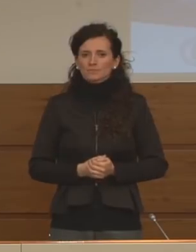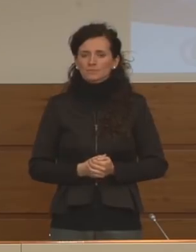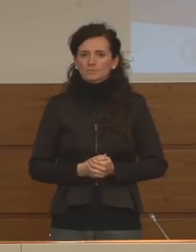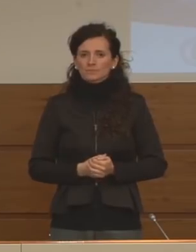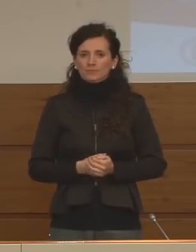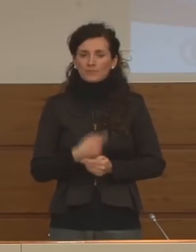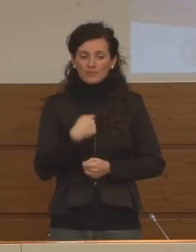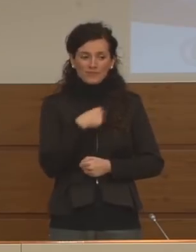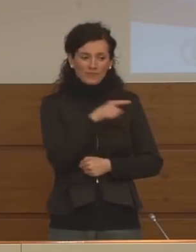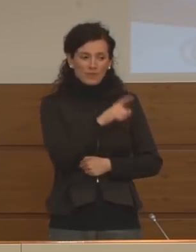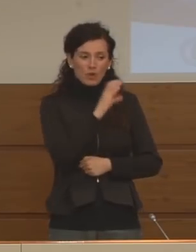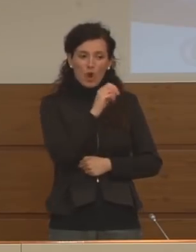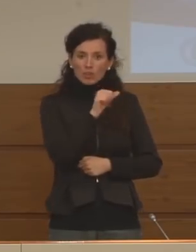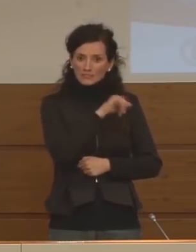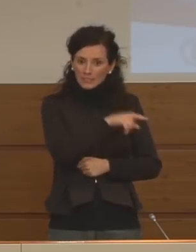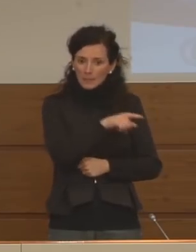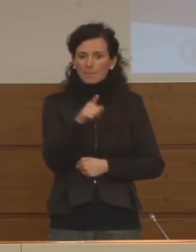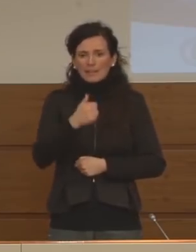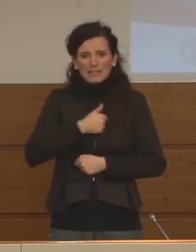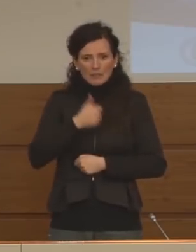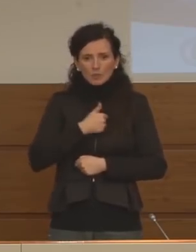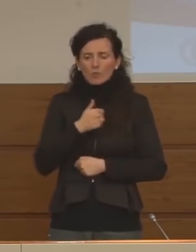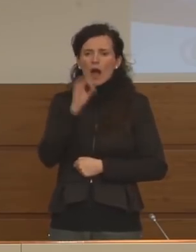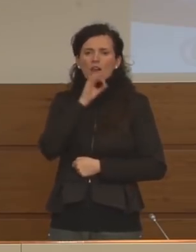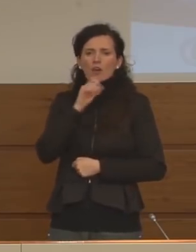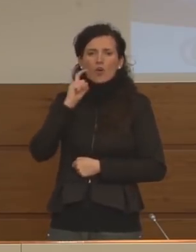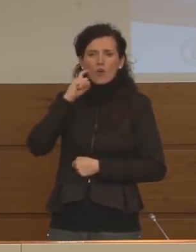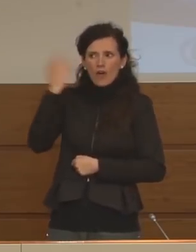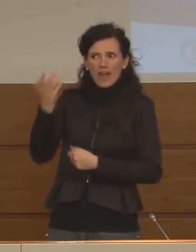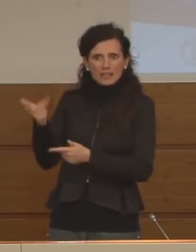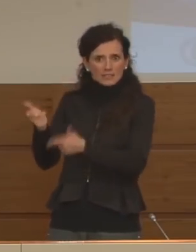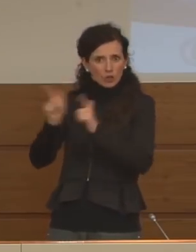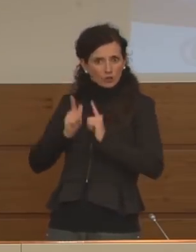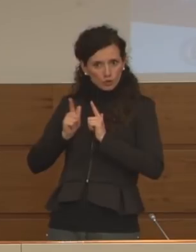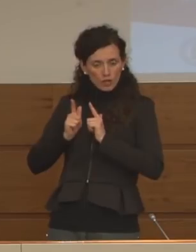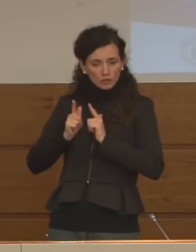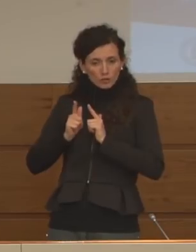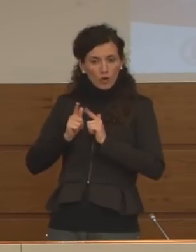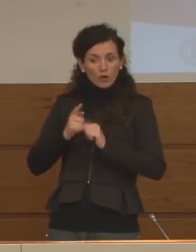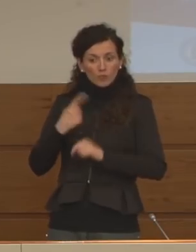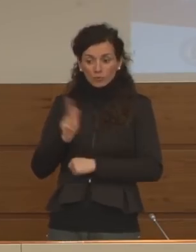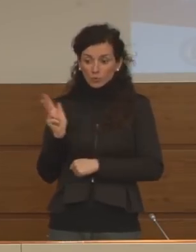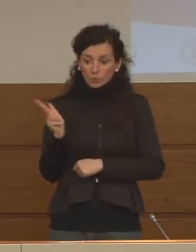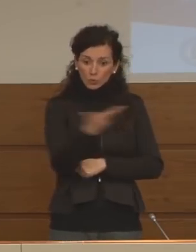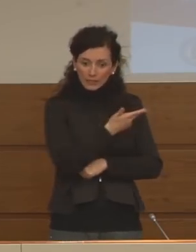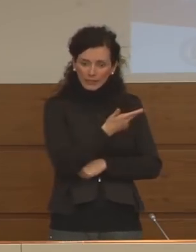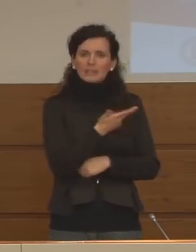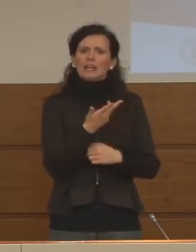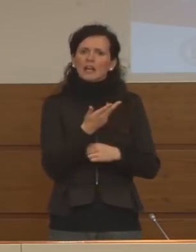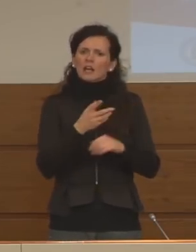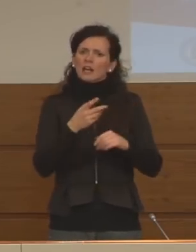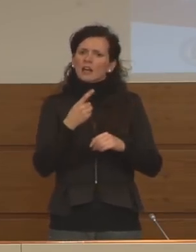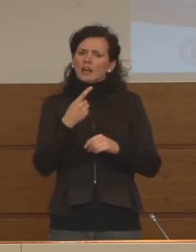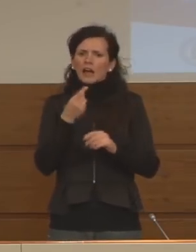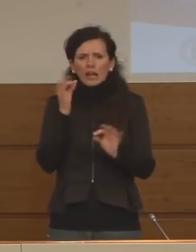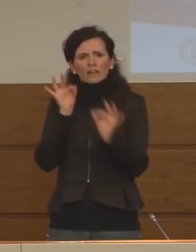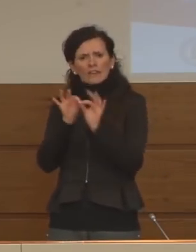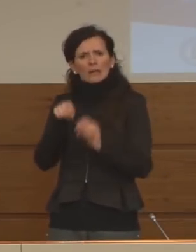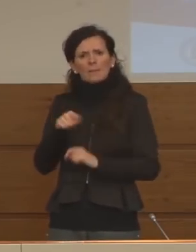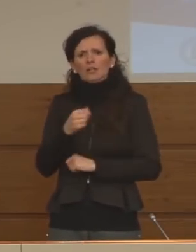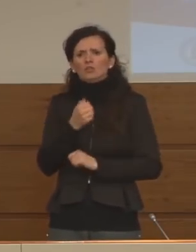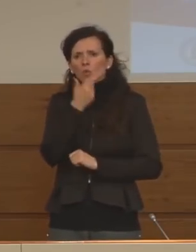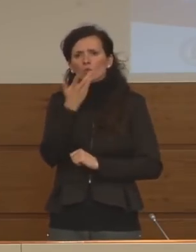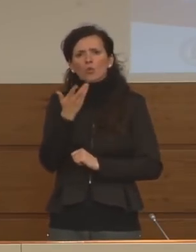fonti di approvvigionamento concorrono al numero che le ho detto che le